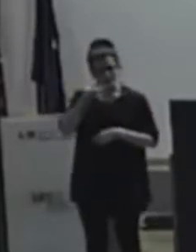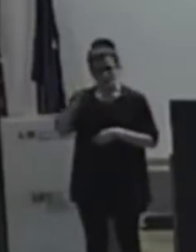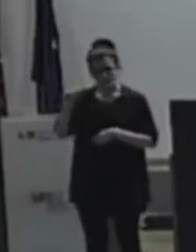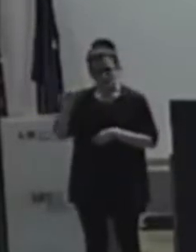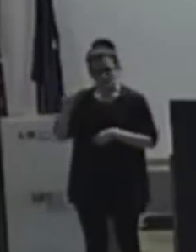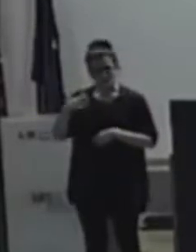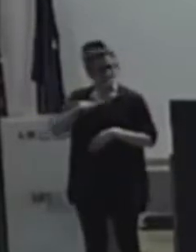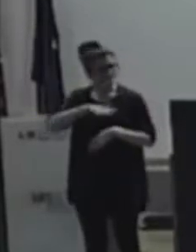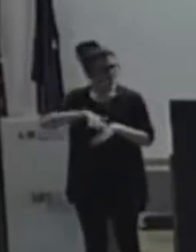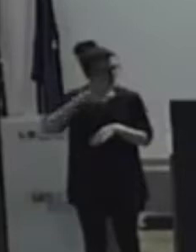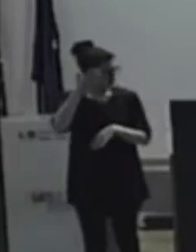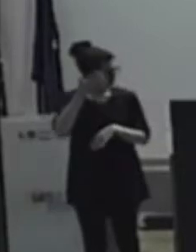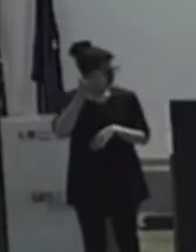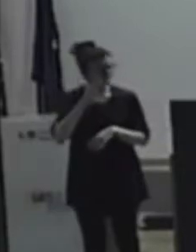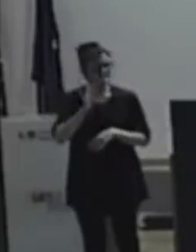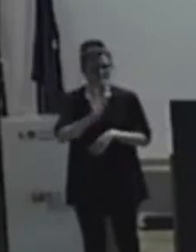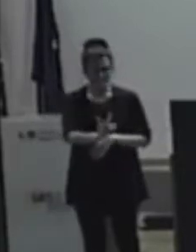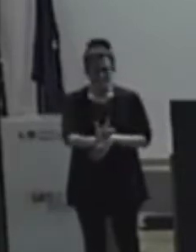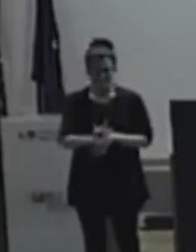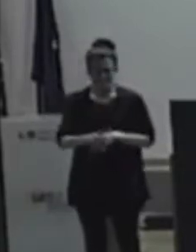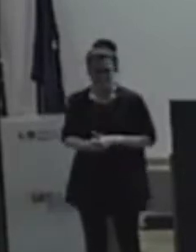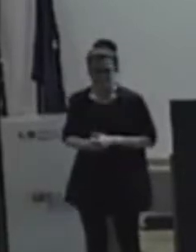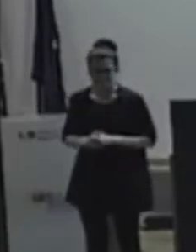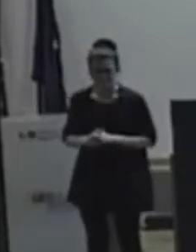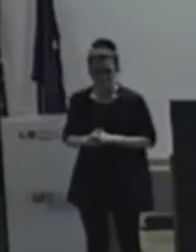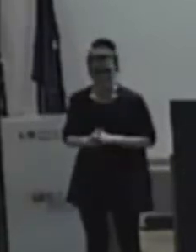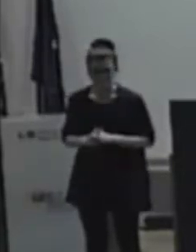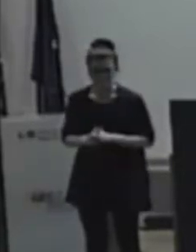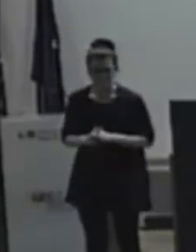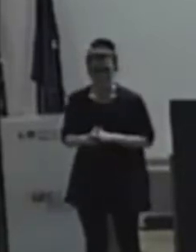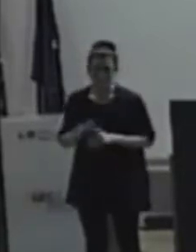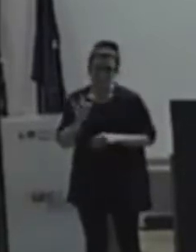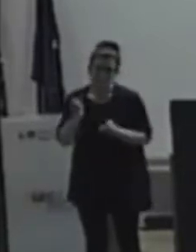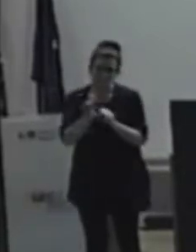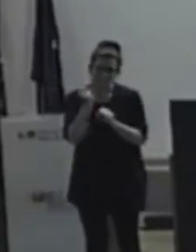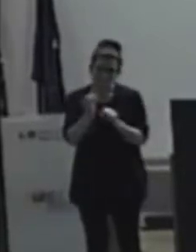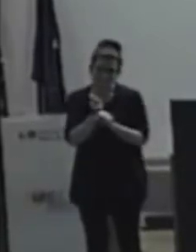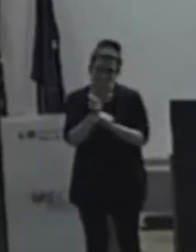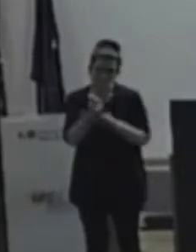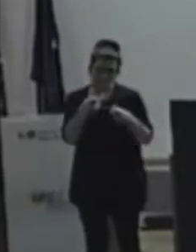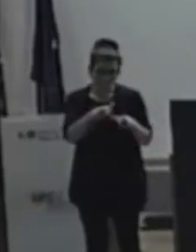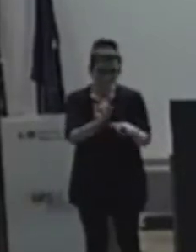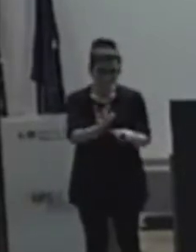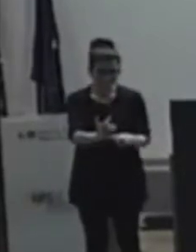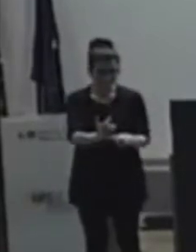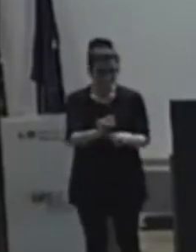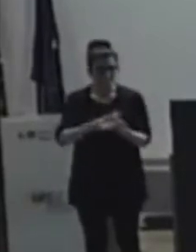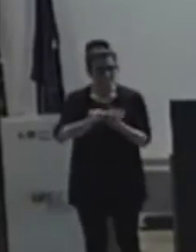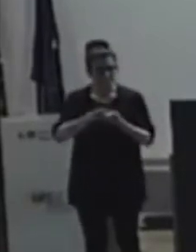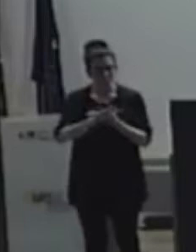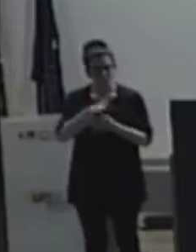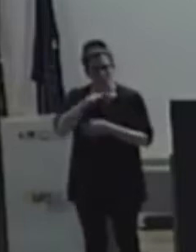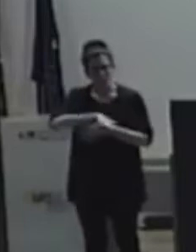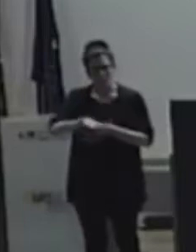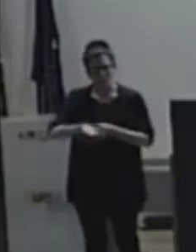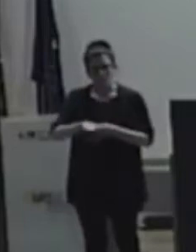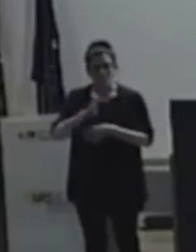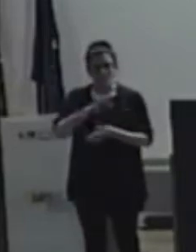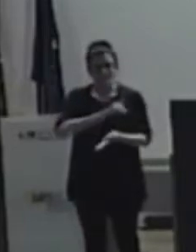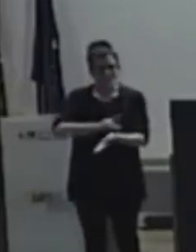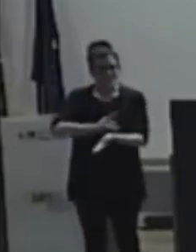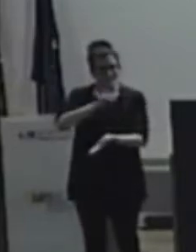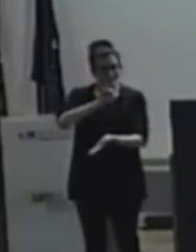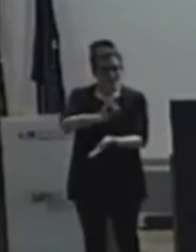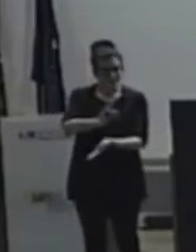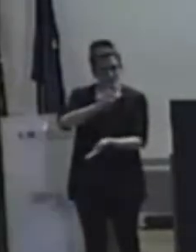¿cierto? Sí. Corrígeme. Sí, no, parte de tu trabajo. Sí. Estamos hablando de niños con o sin diabetes. En algunas escuelas